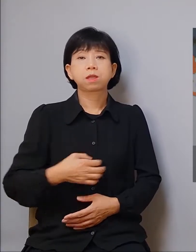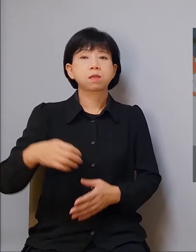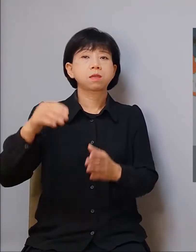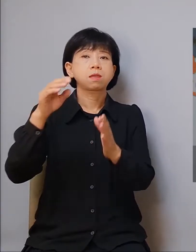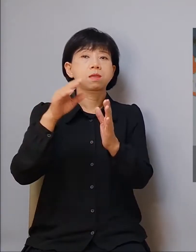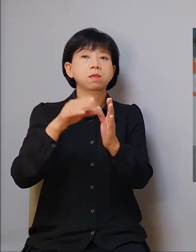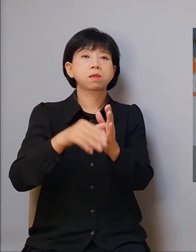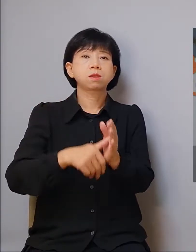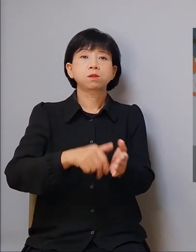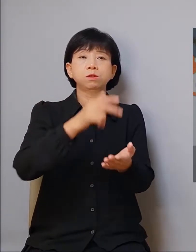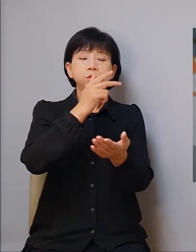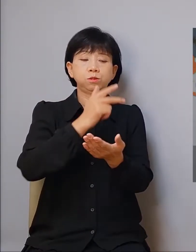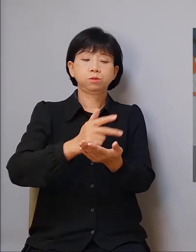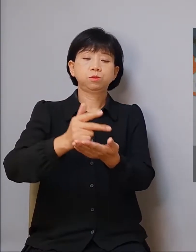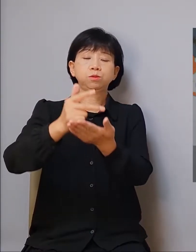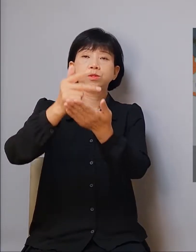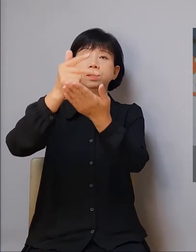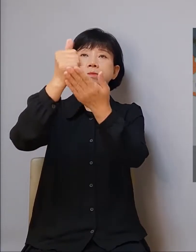괴로울 때